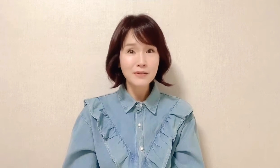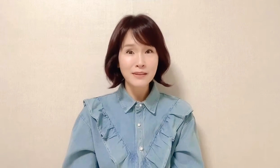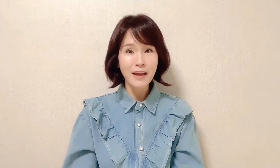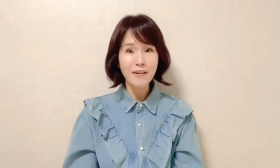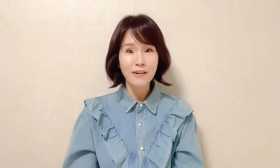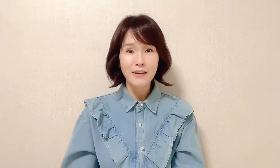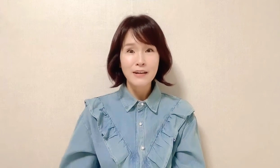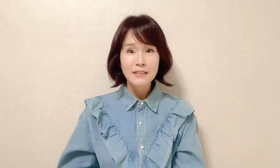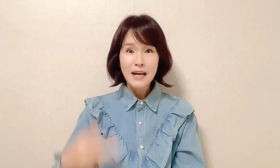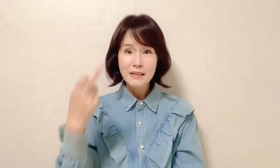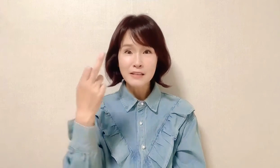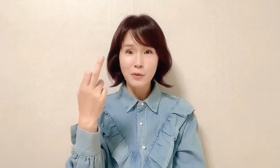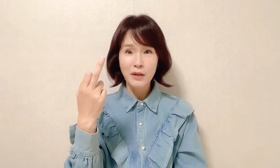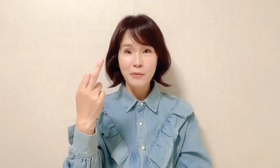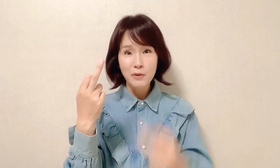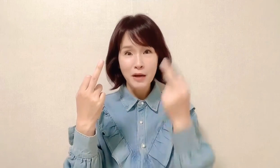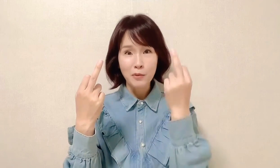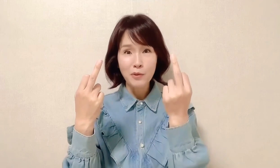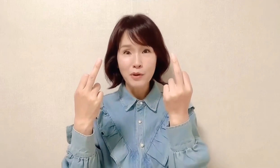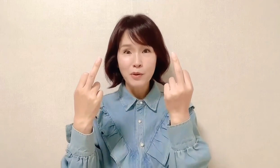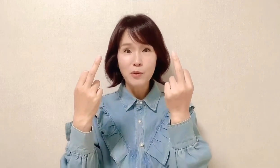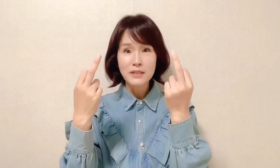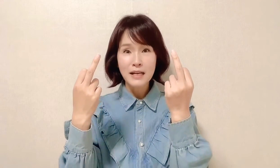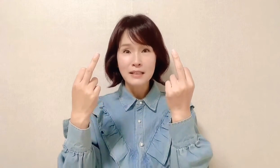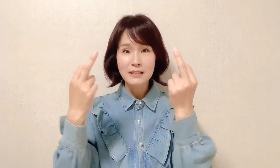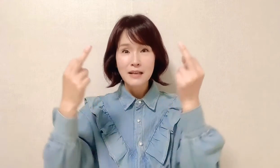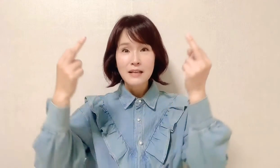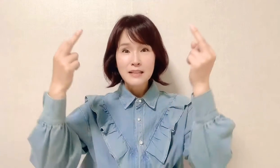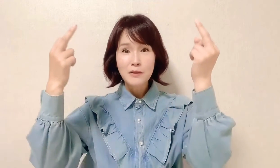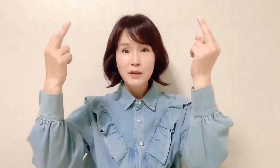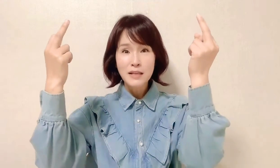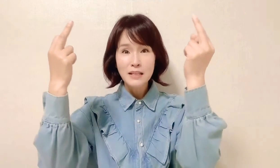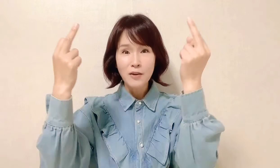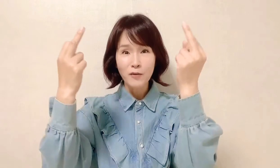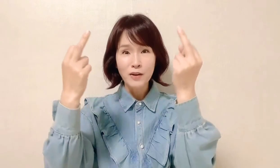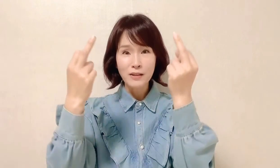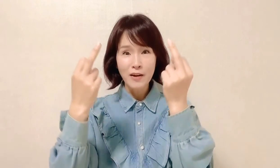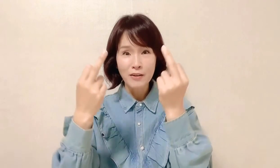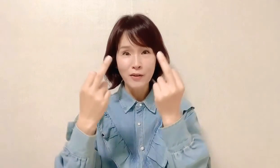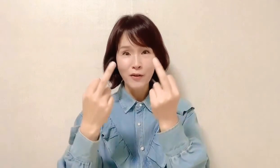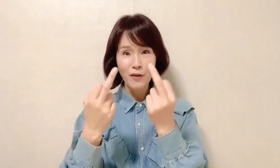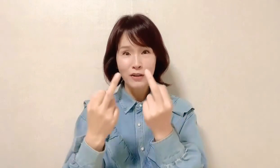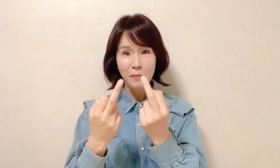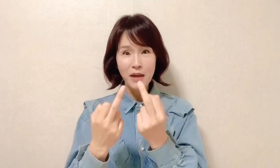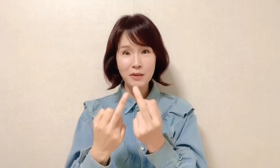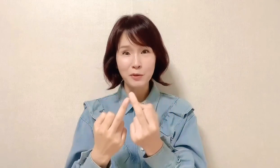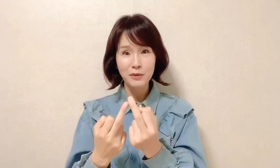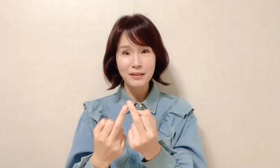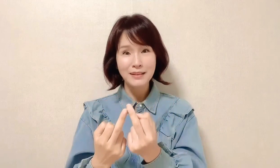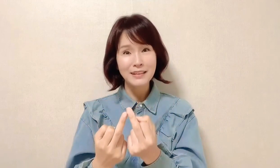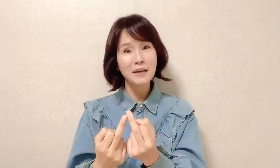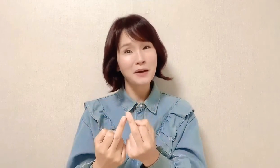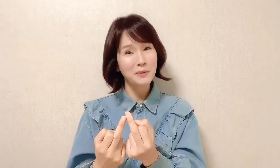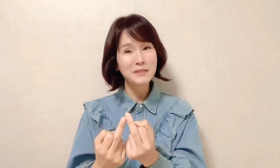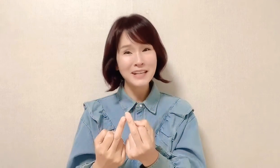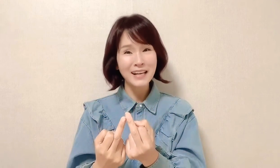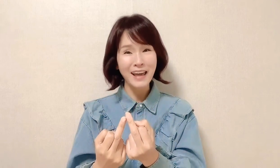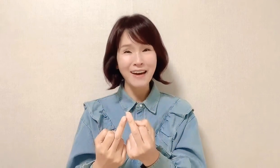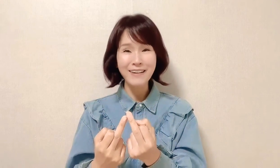했었는데요. 산은 이렇게 표현하고 골짜기는 산과 산이 연결되어 이렇게 패인 곳. 이게 바로 골짜기예요.